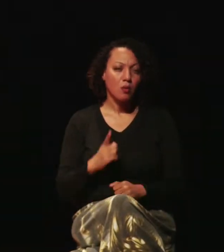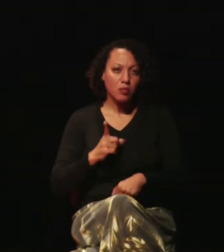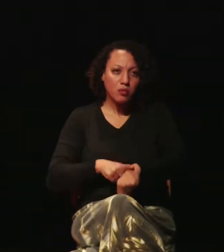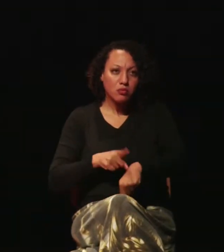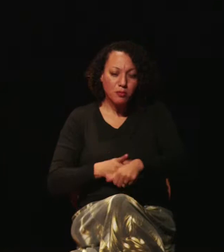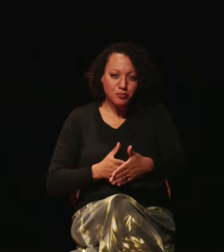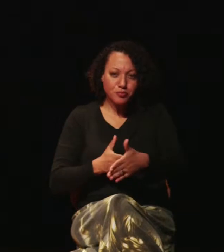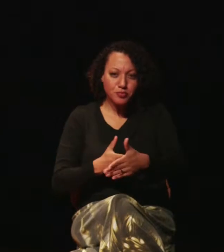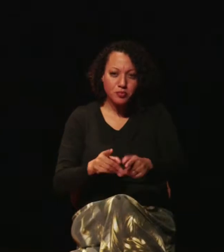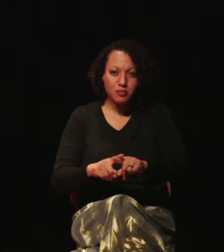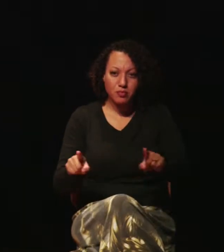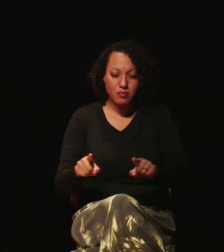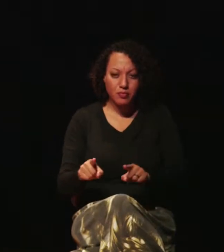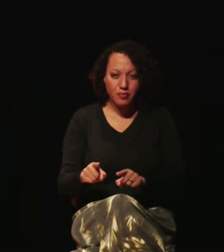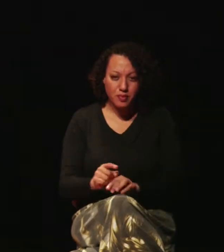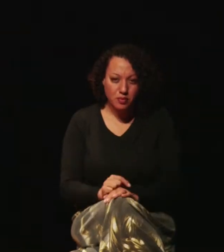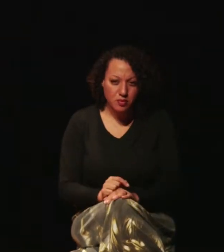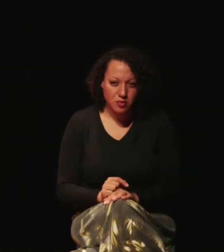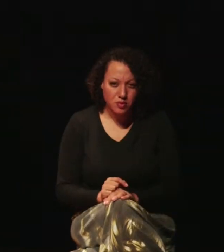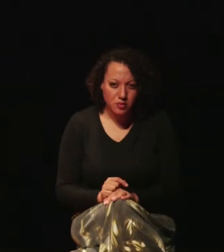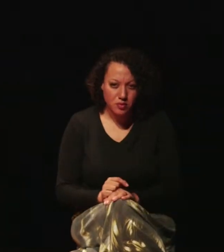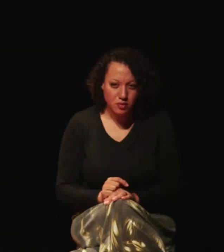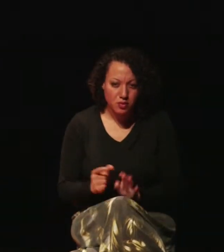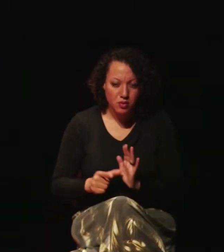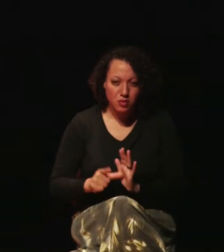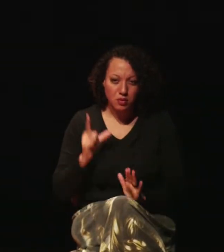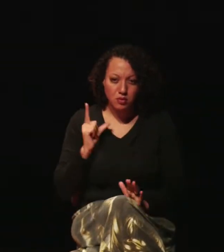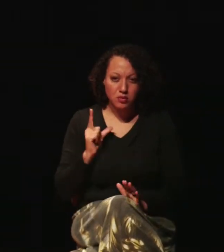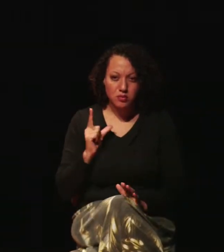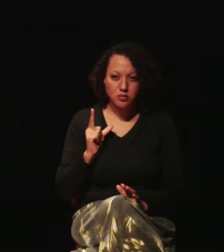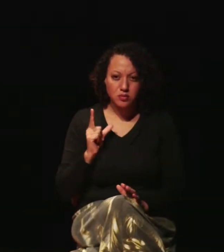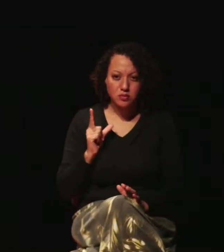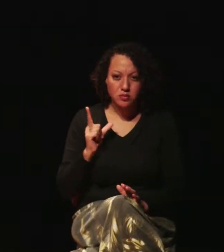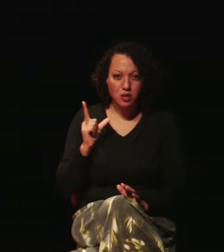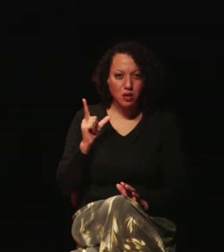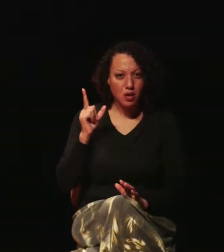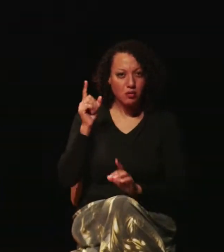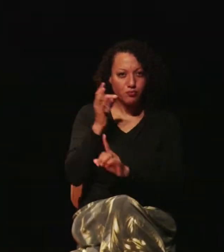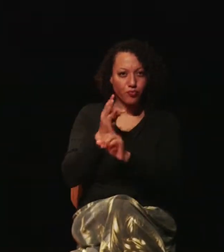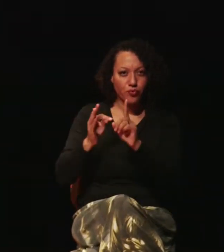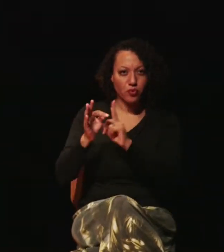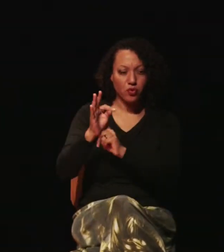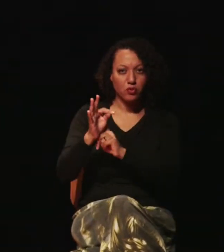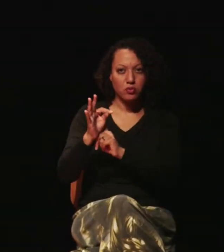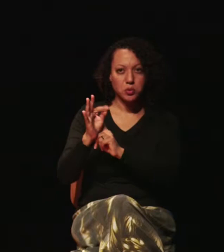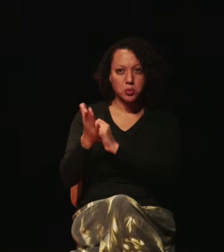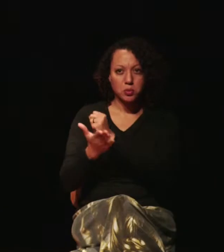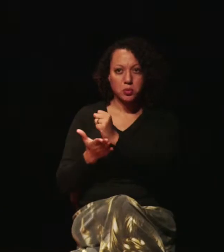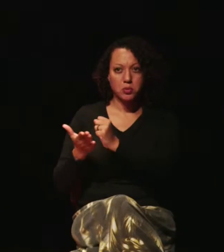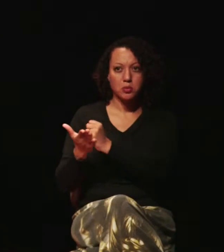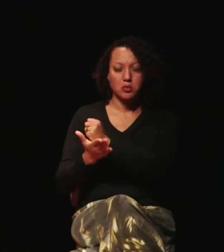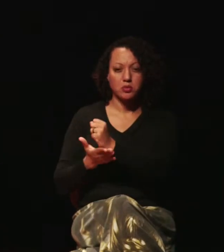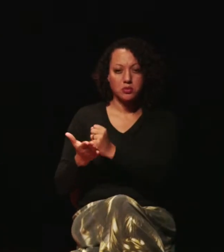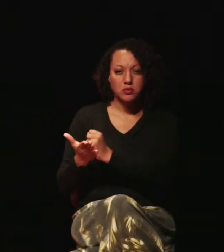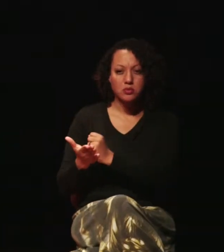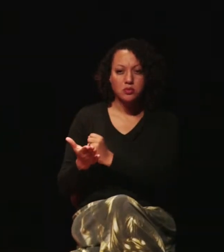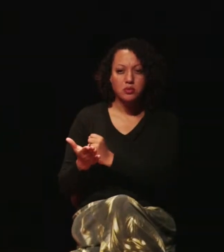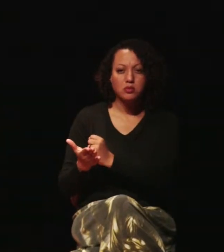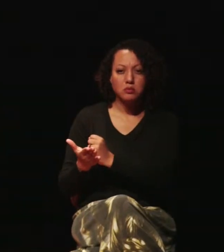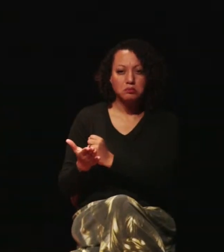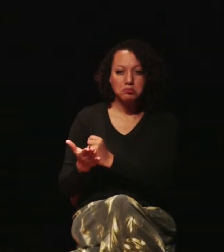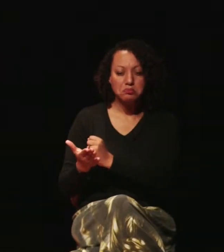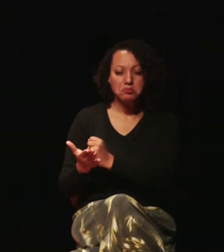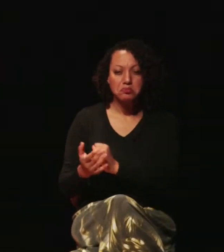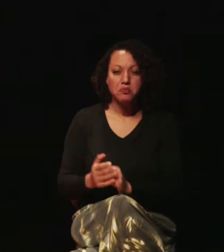limitato, ma perché è sabido che ella è, antes di tutto, una costruzione teologica basata in tipus.